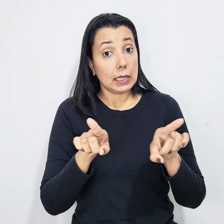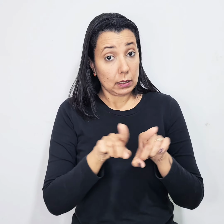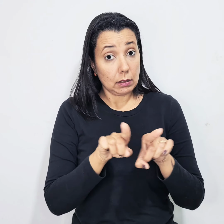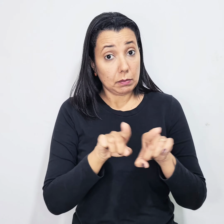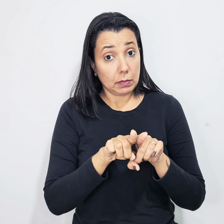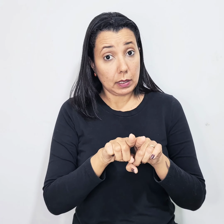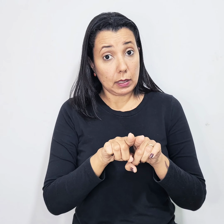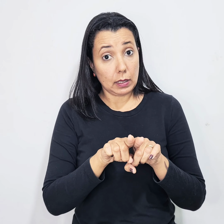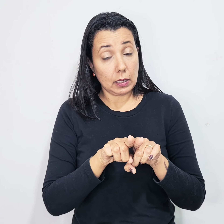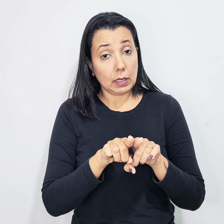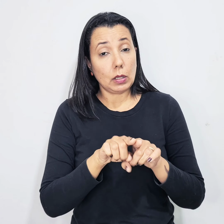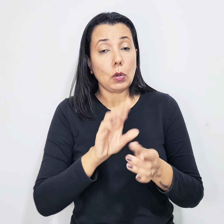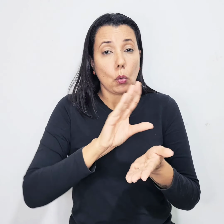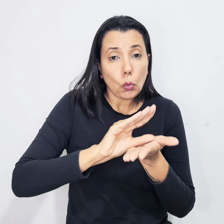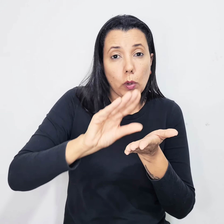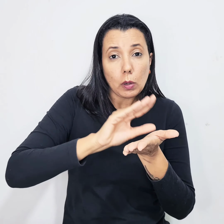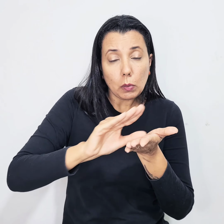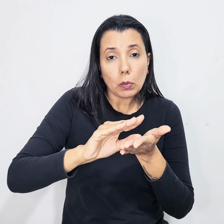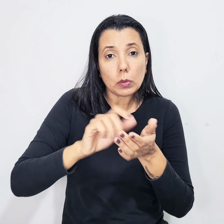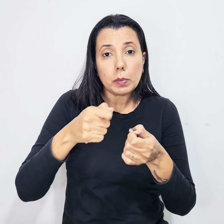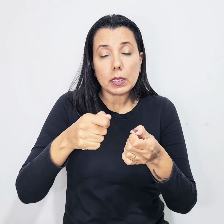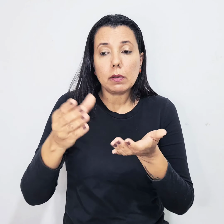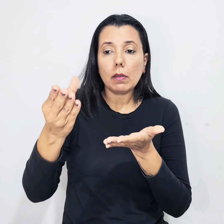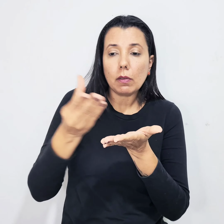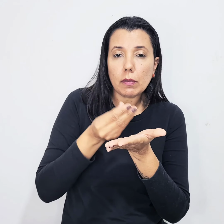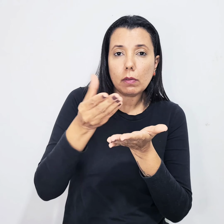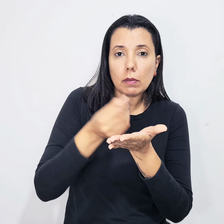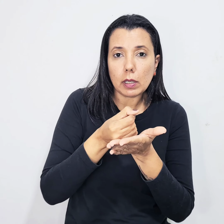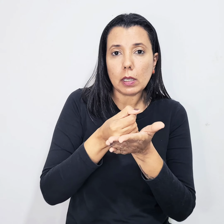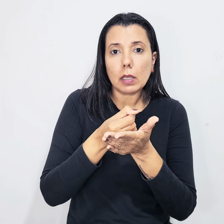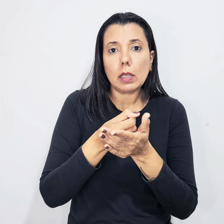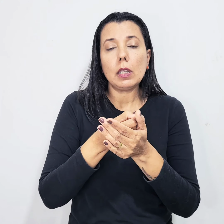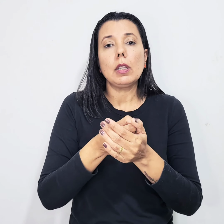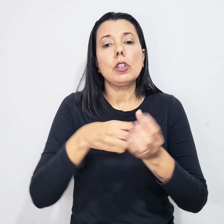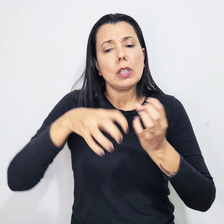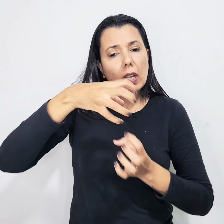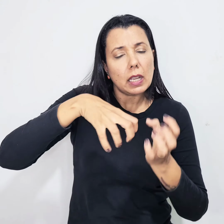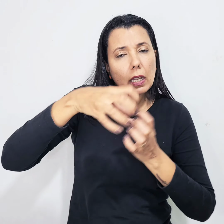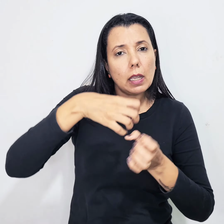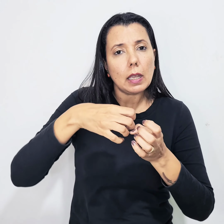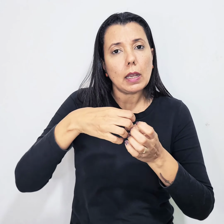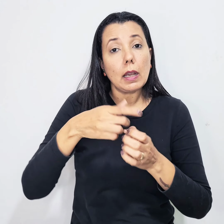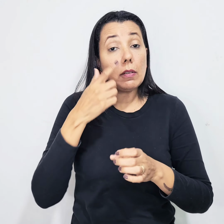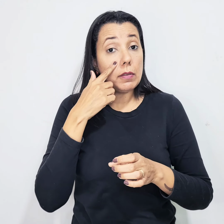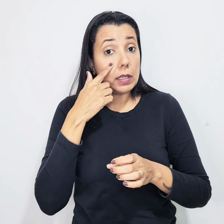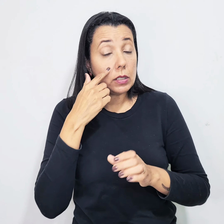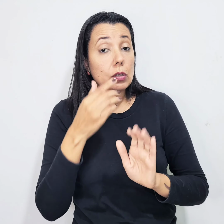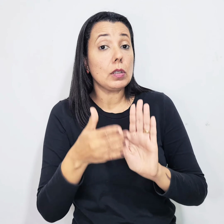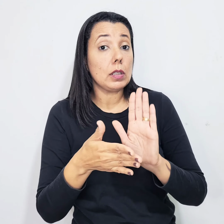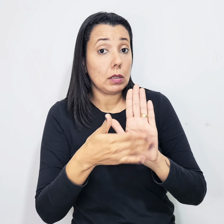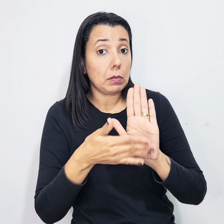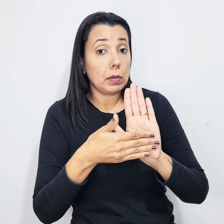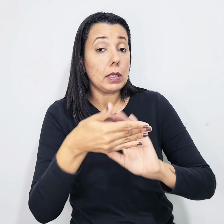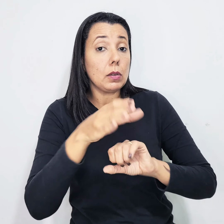os recursos deverão vir do orçamento de guerra, previsto na Emenda